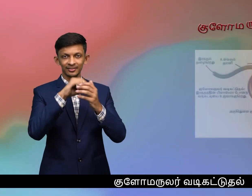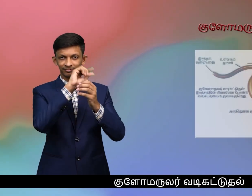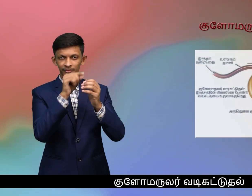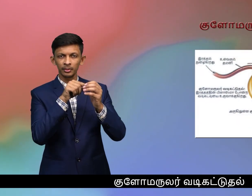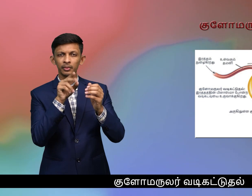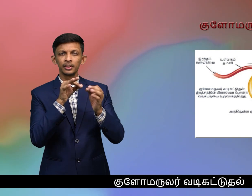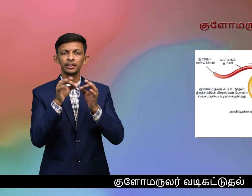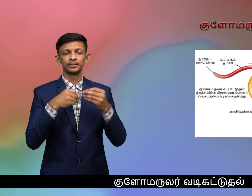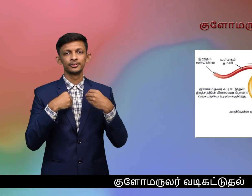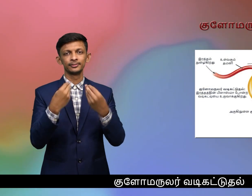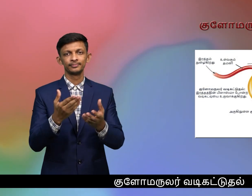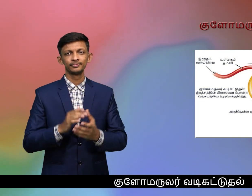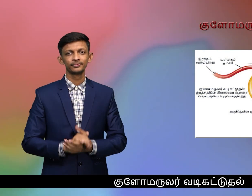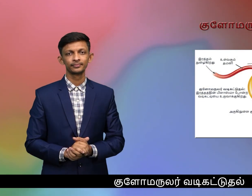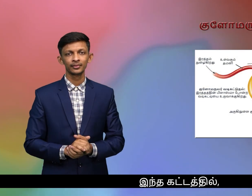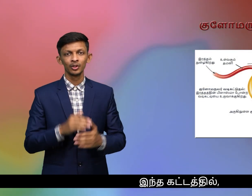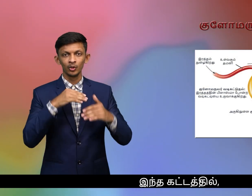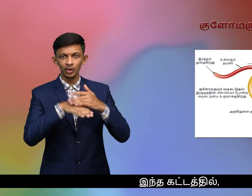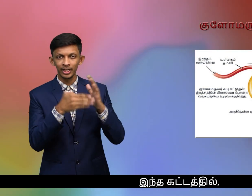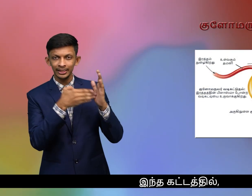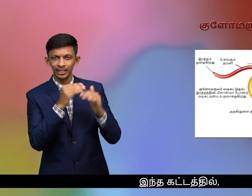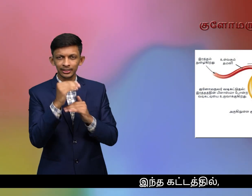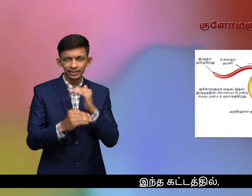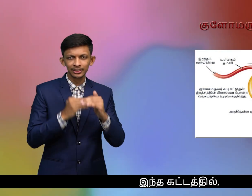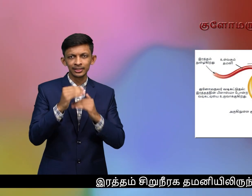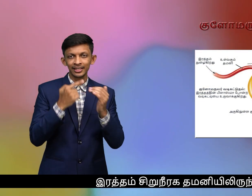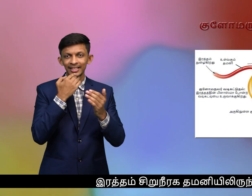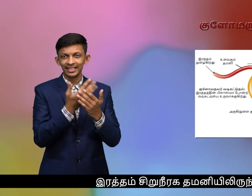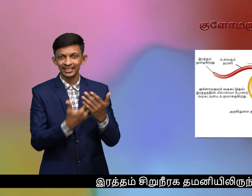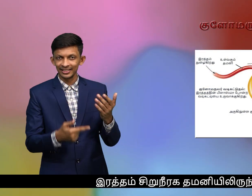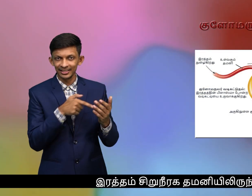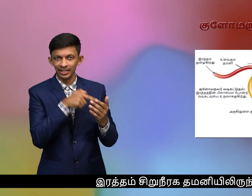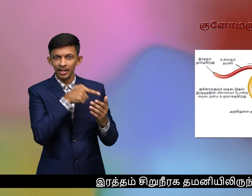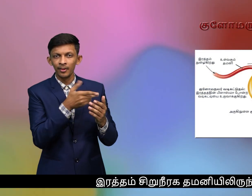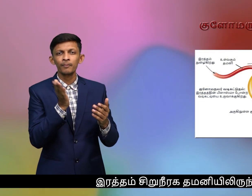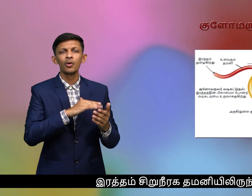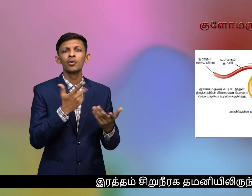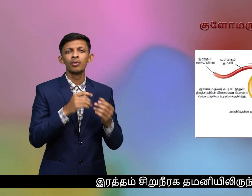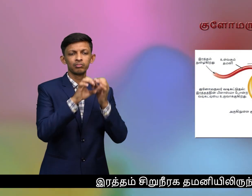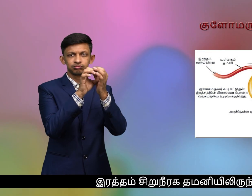குளோமருலார் வடிகட்டுதல். இந்த கட்டத்தில் இரத்தம் சிறுநீராக